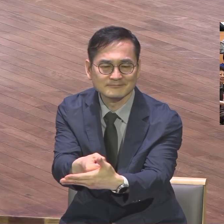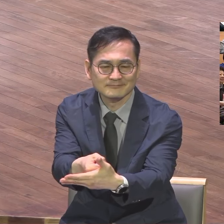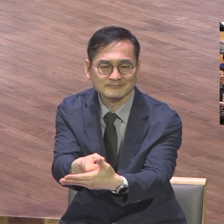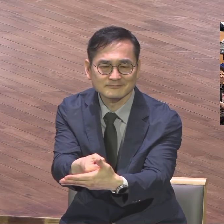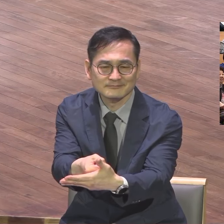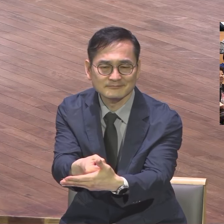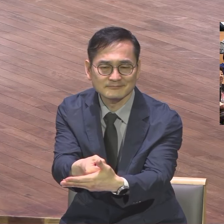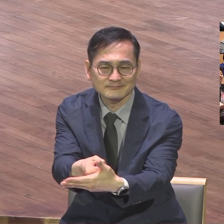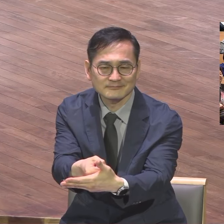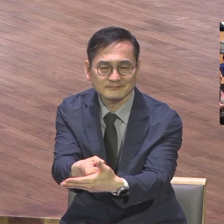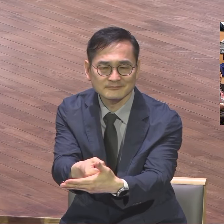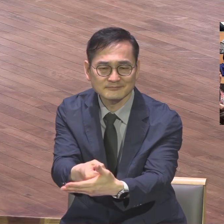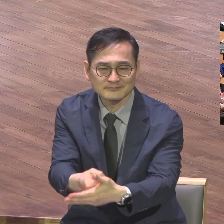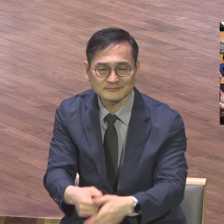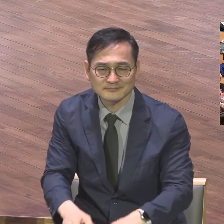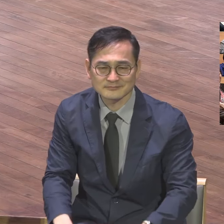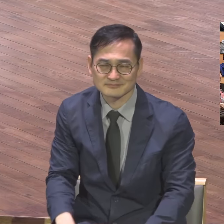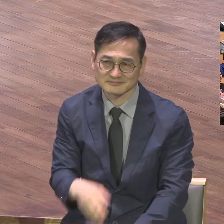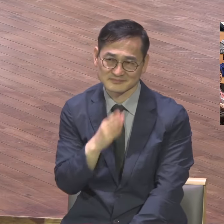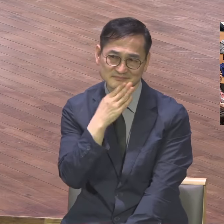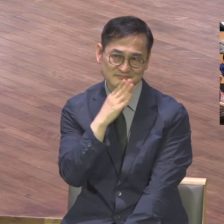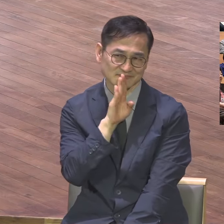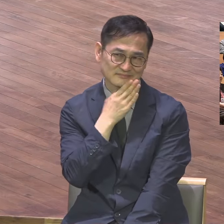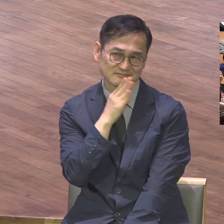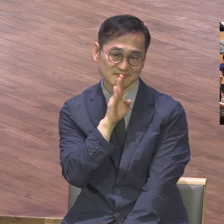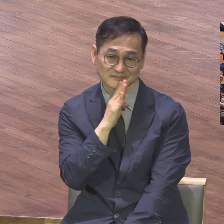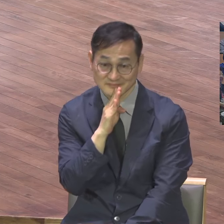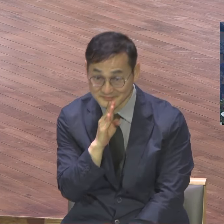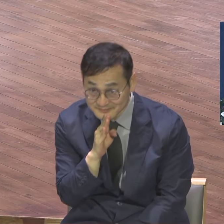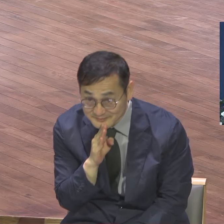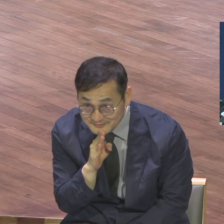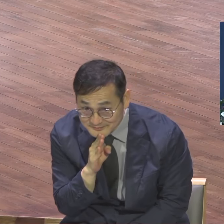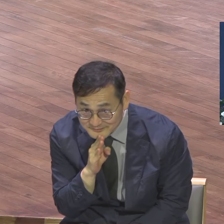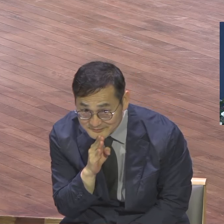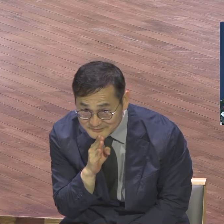안 믿으시죠? 실감 안 가지요?